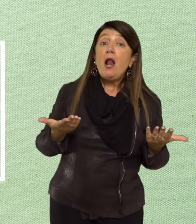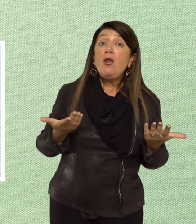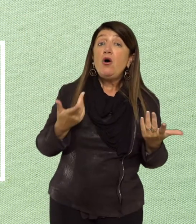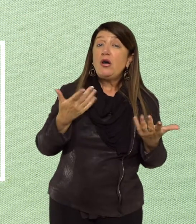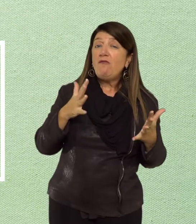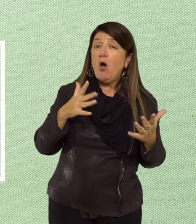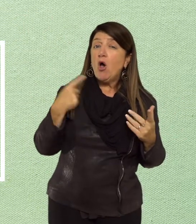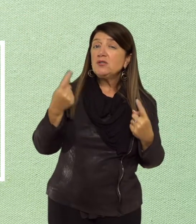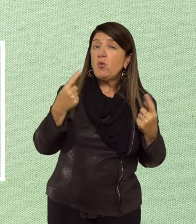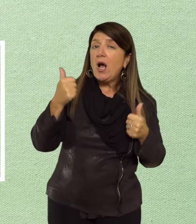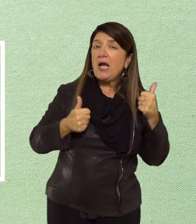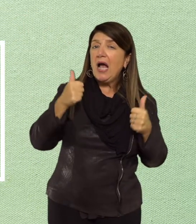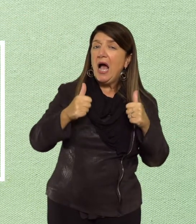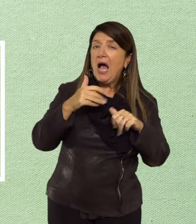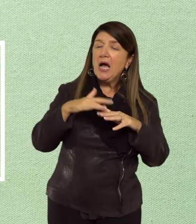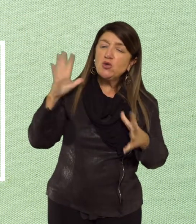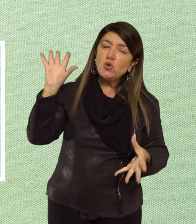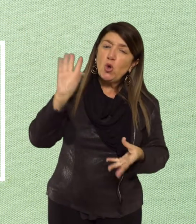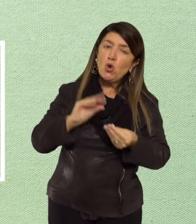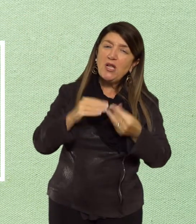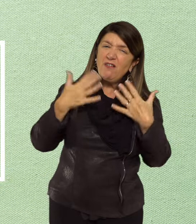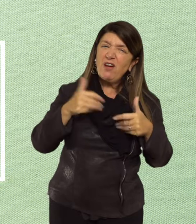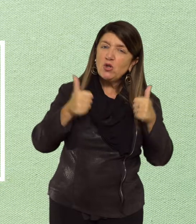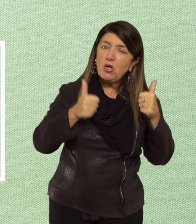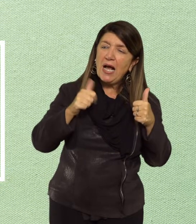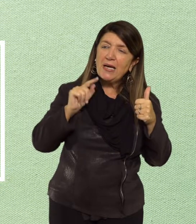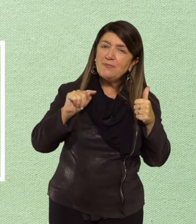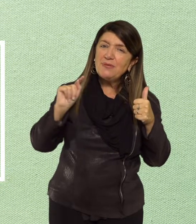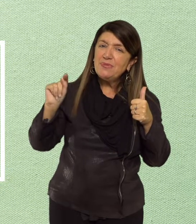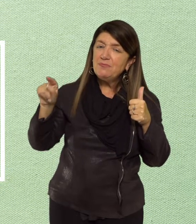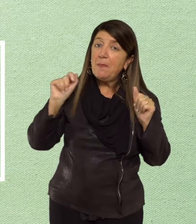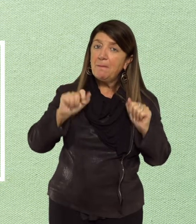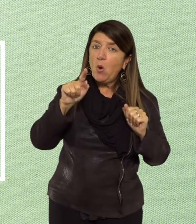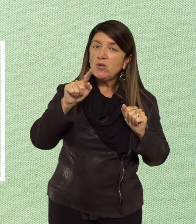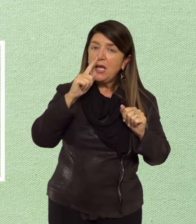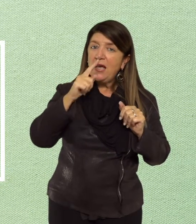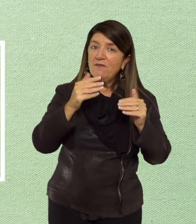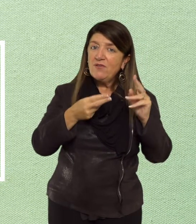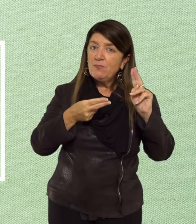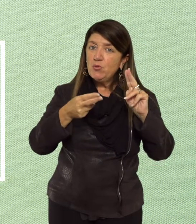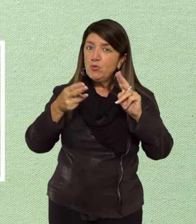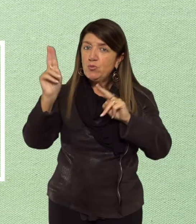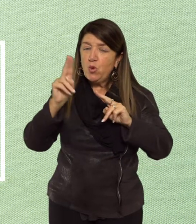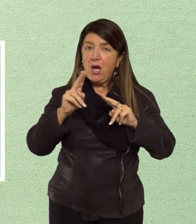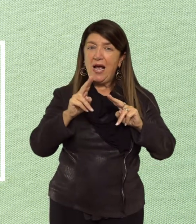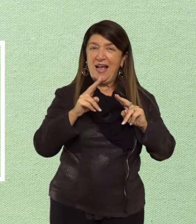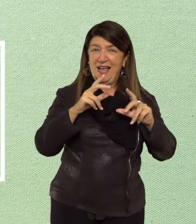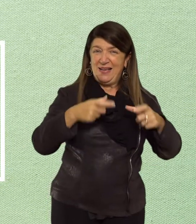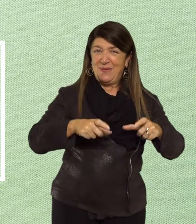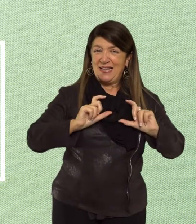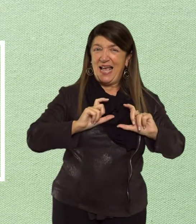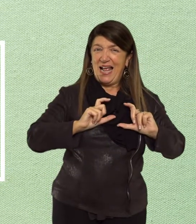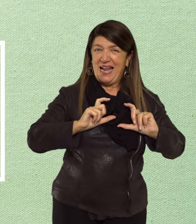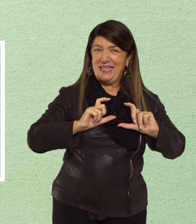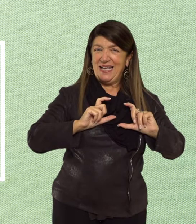gare in cui avresti potuto dare di più, magari nelle due in cui hai vinto l'argento? Ma in realtà no, dal punto di vista di